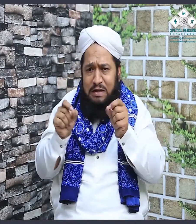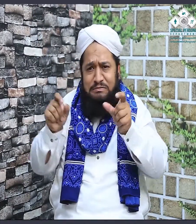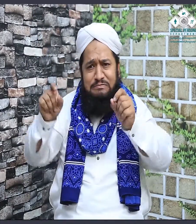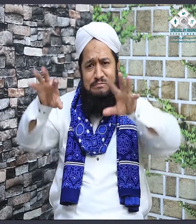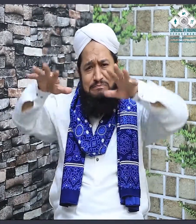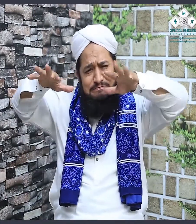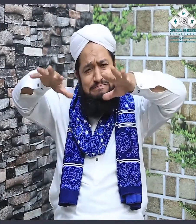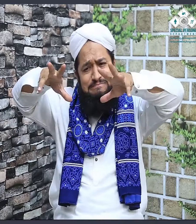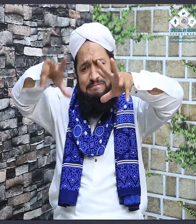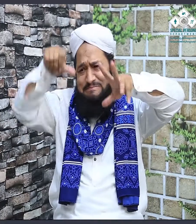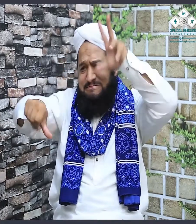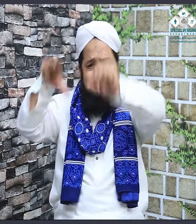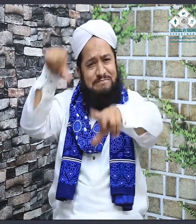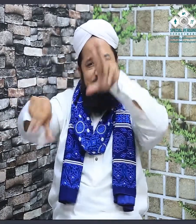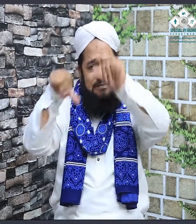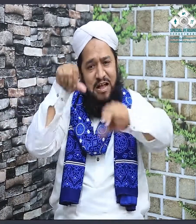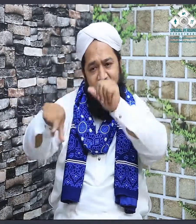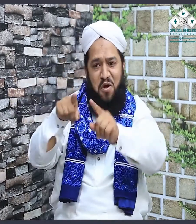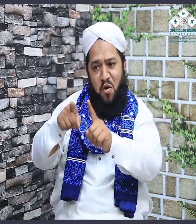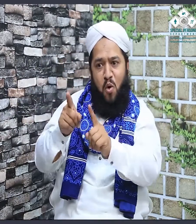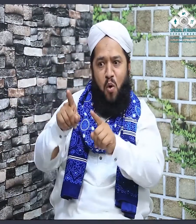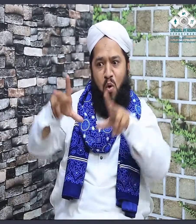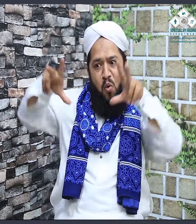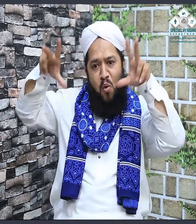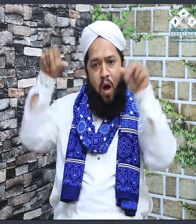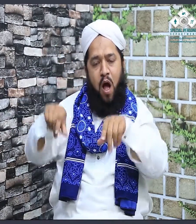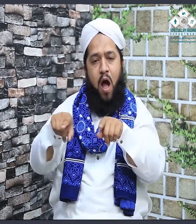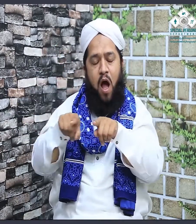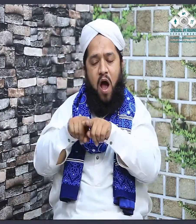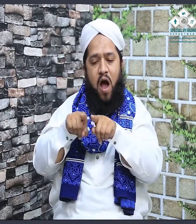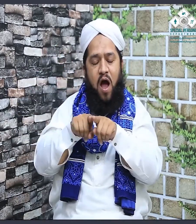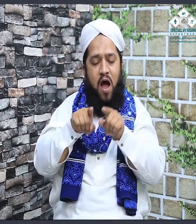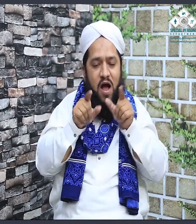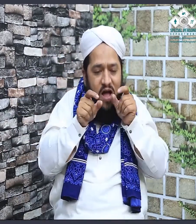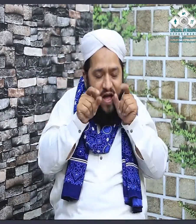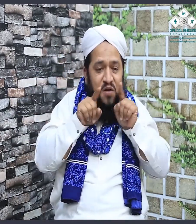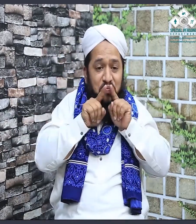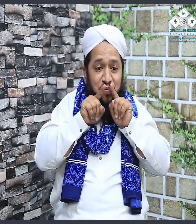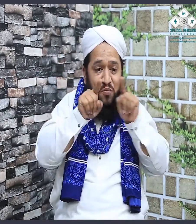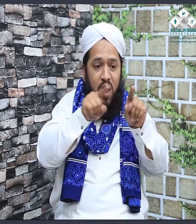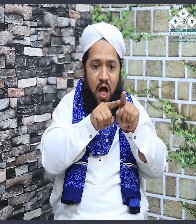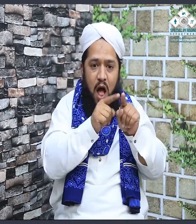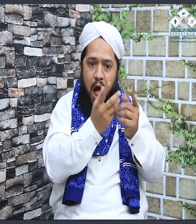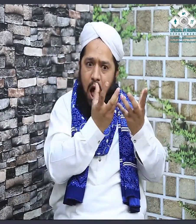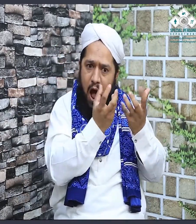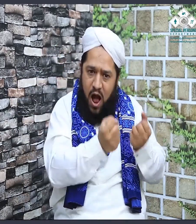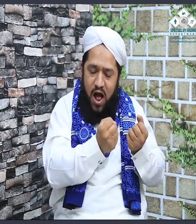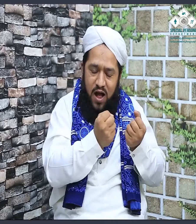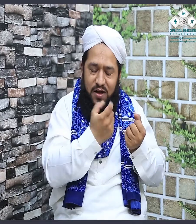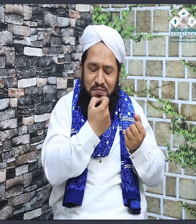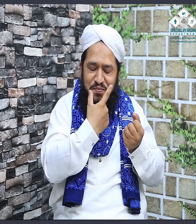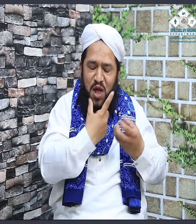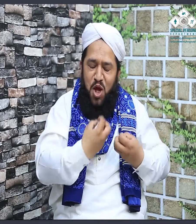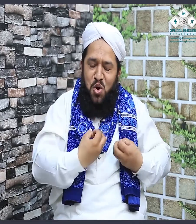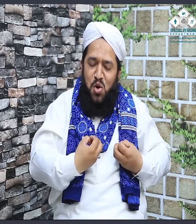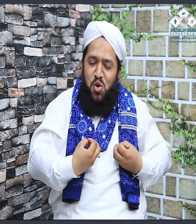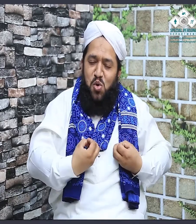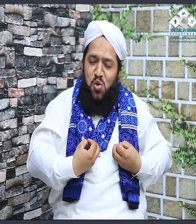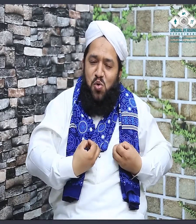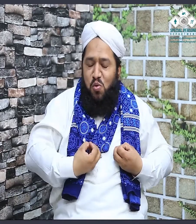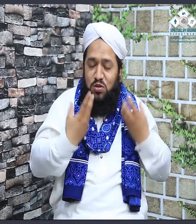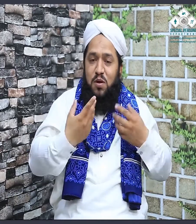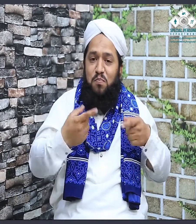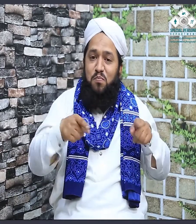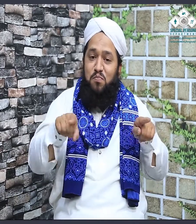سنایا, ٹھیک ہے, حدیث پاک سے ذریعے پتہ تو چلا کہ کھانا حلال ہے, مگر یہ خوشی کی علامت, اس کا ہونا, یعنی ٹڈی کا ایگزسٹ